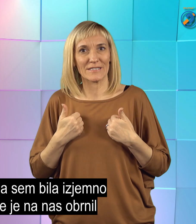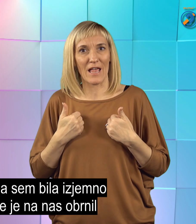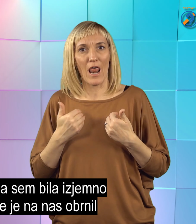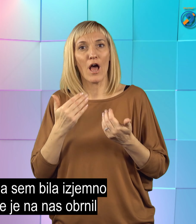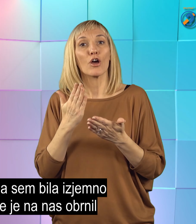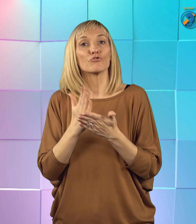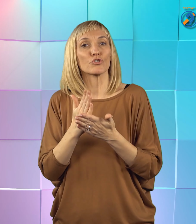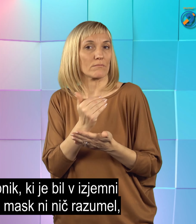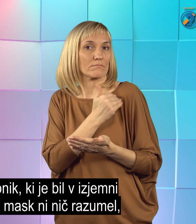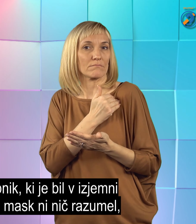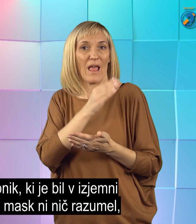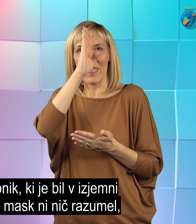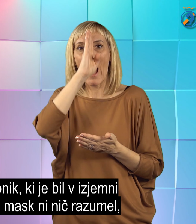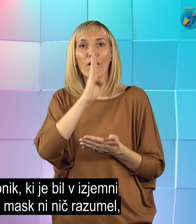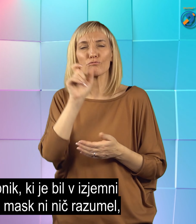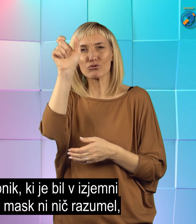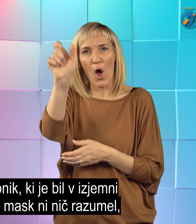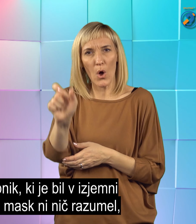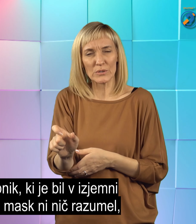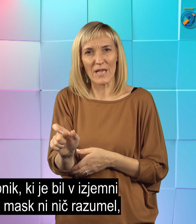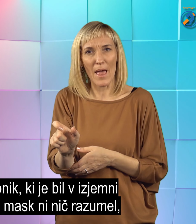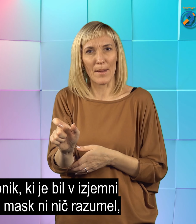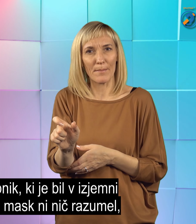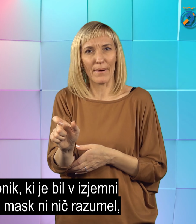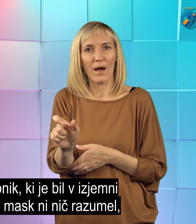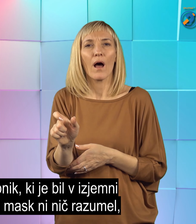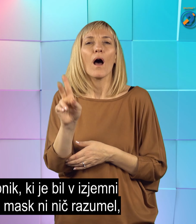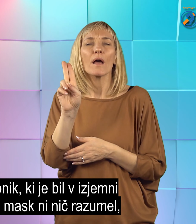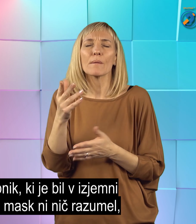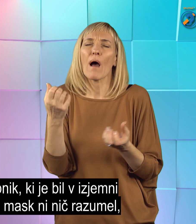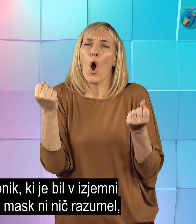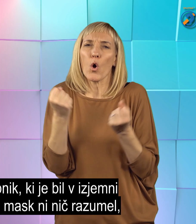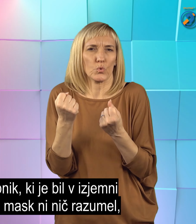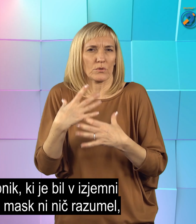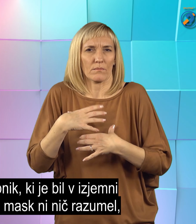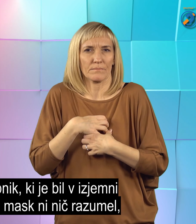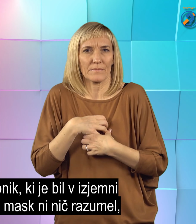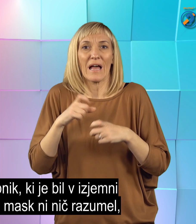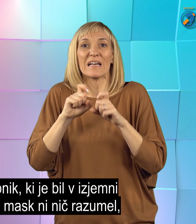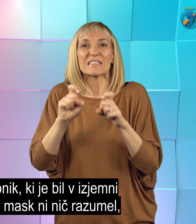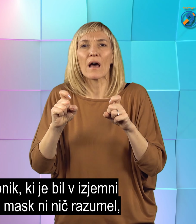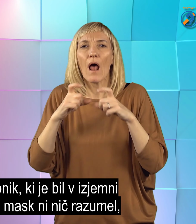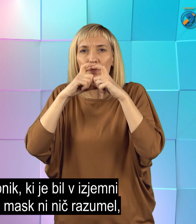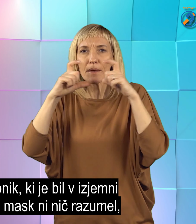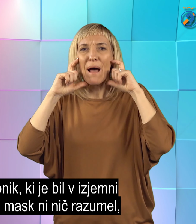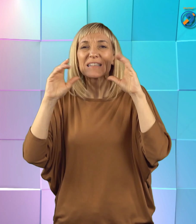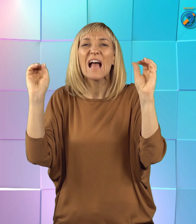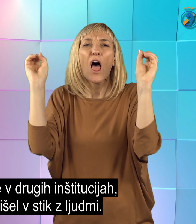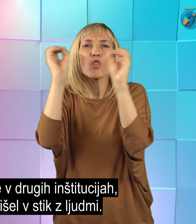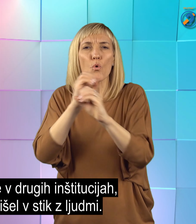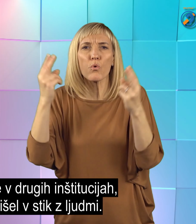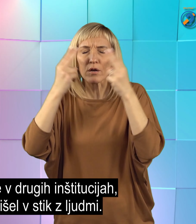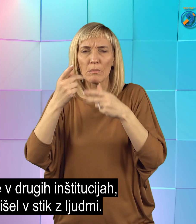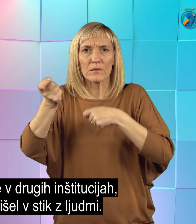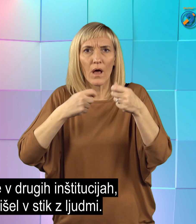nas obrnil naglušni uporabnik, ki je bil v izjemni stiski, ker zaradi mask ni nič razumel. Ne v